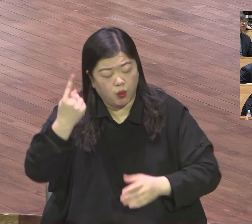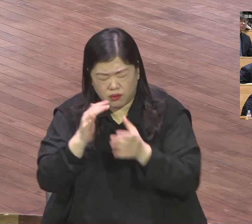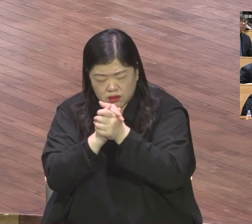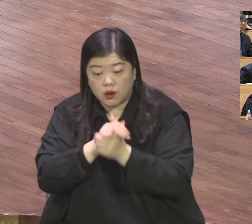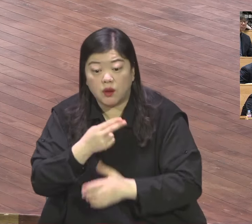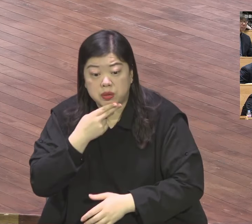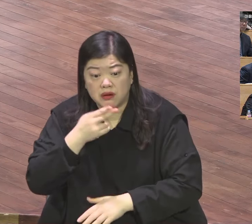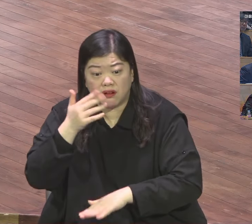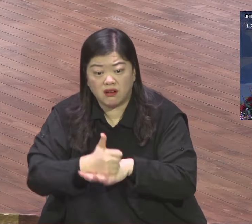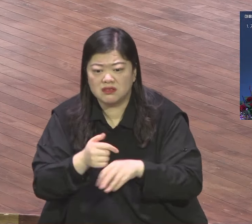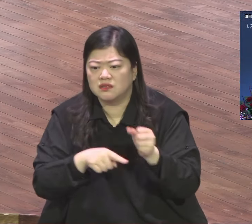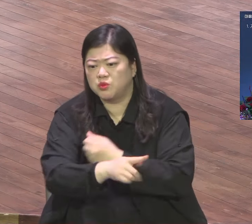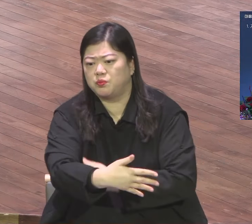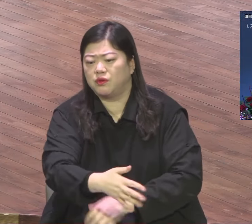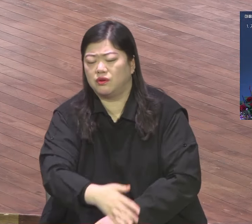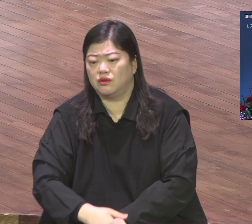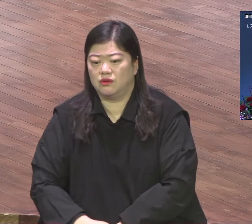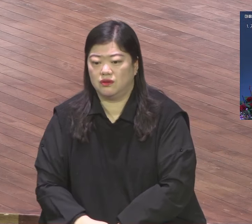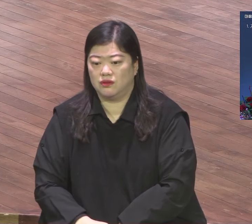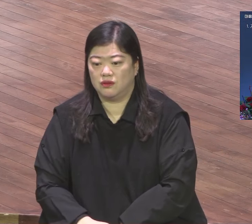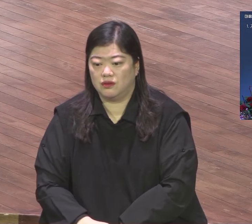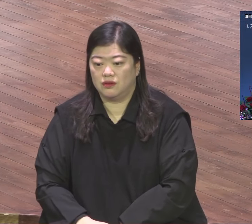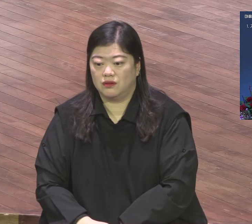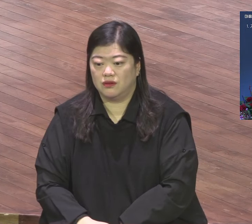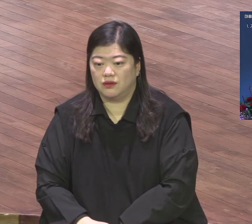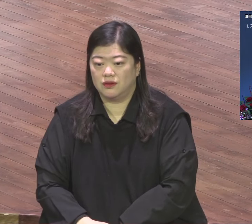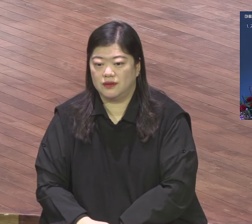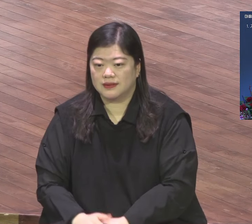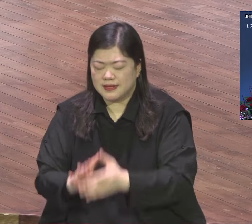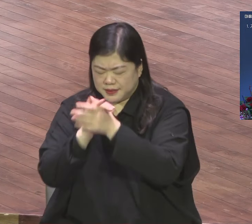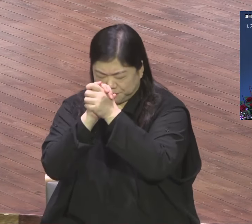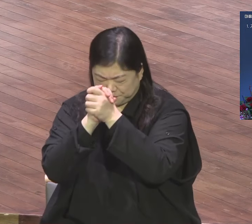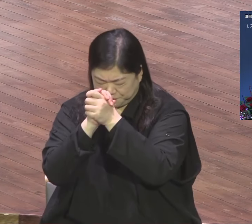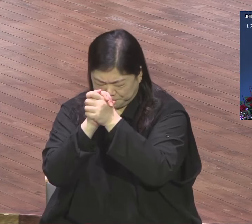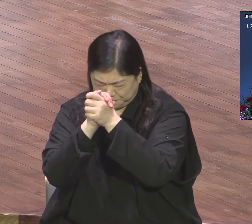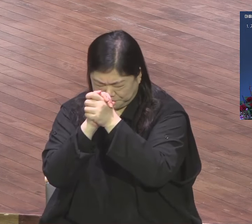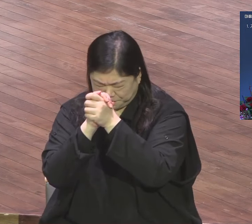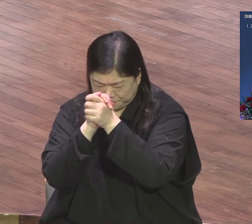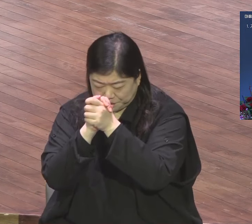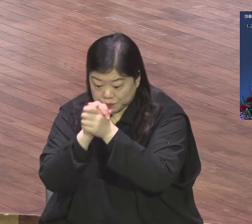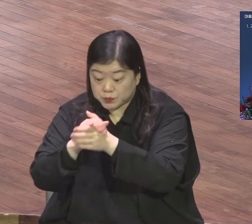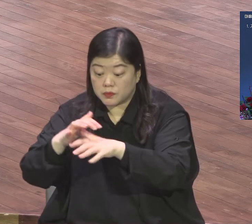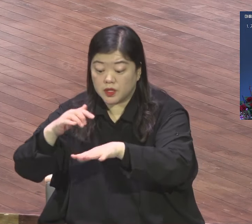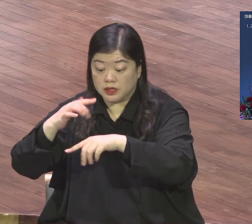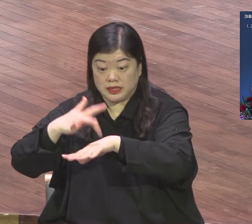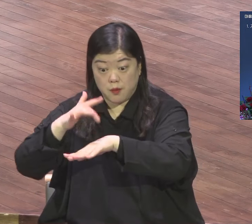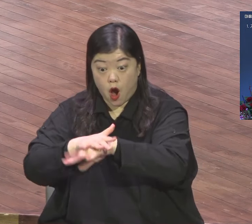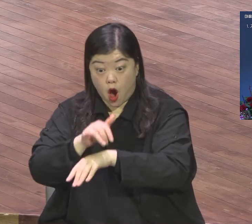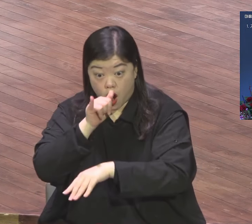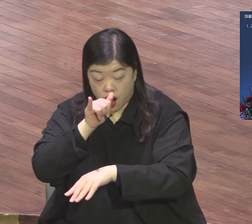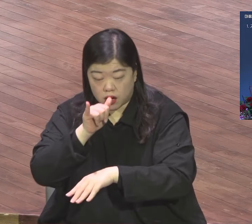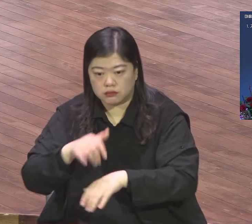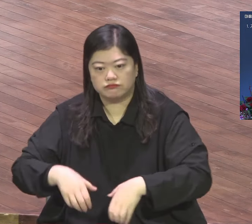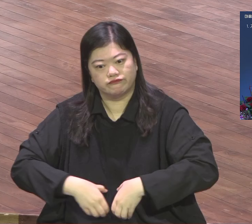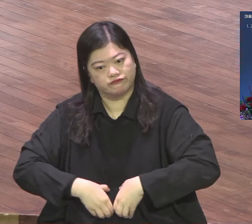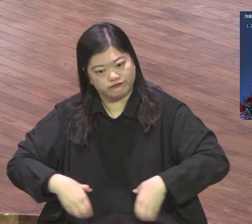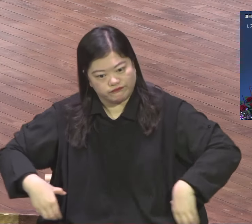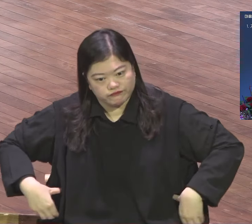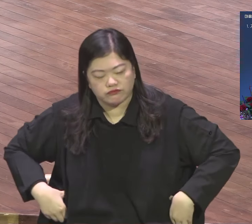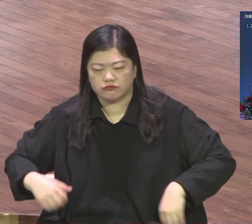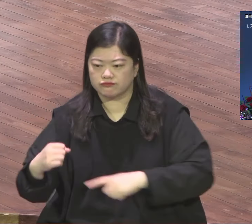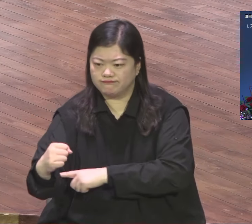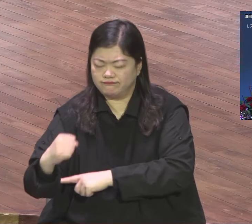사람은요, 아주 세상 말로 단단합니다. 담대합니다. 배짱 좋습니다.